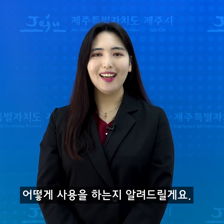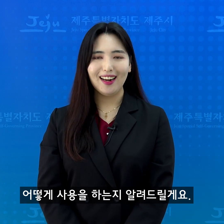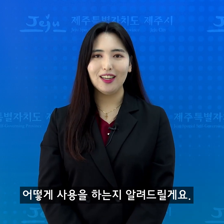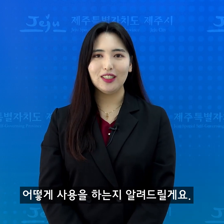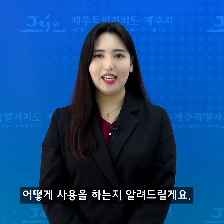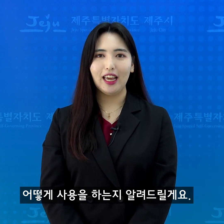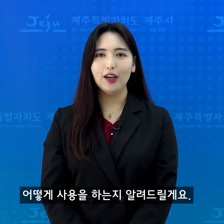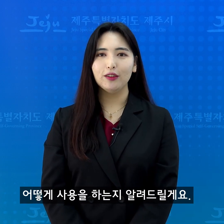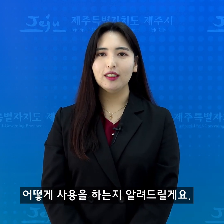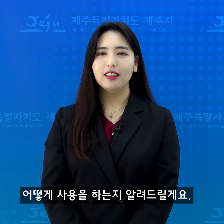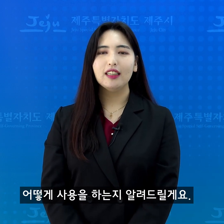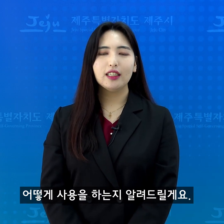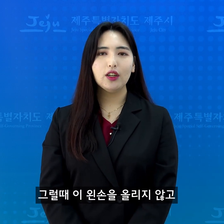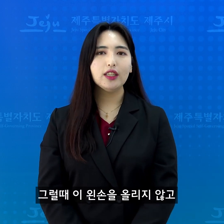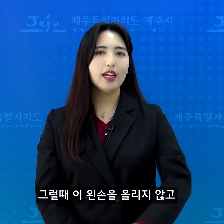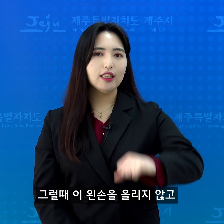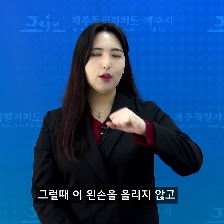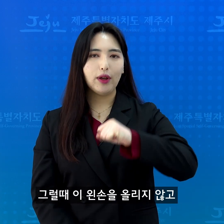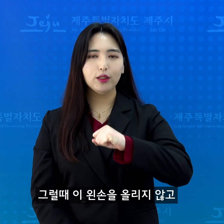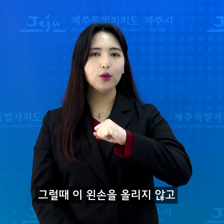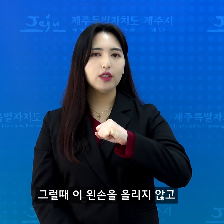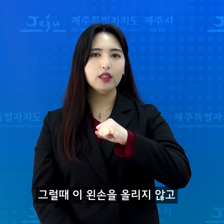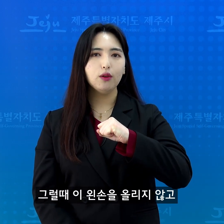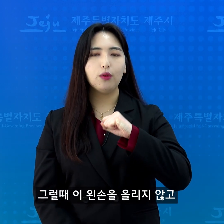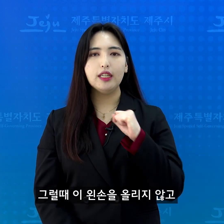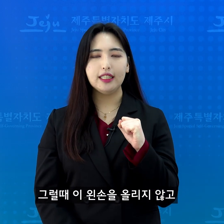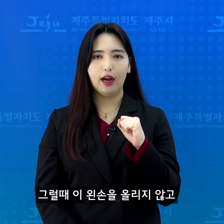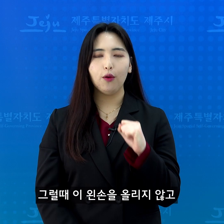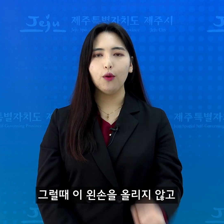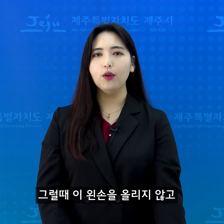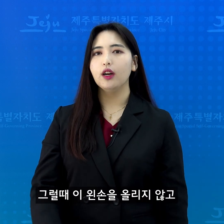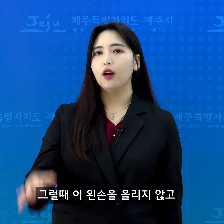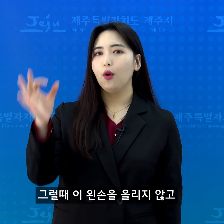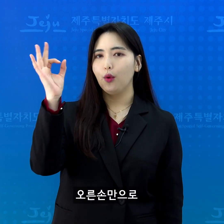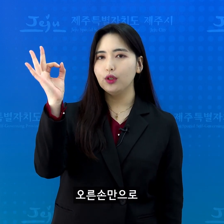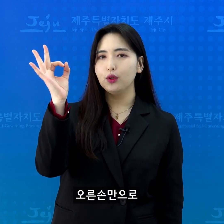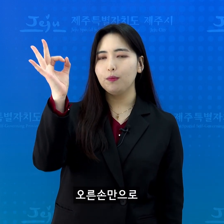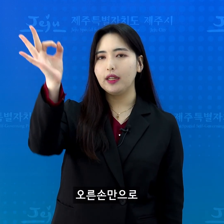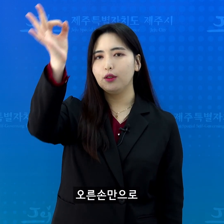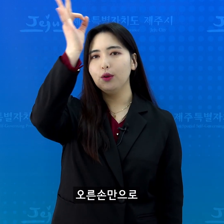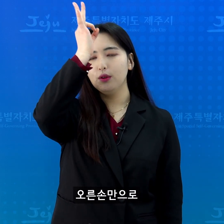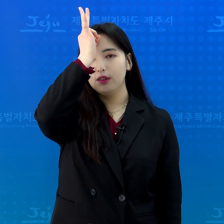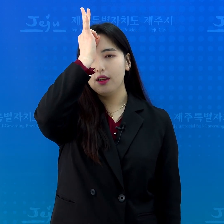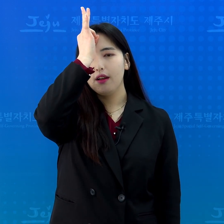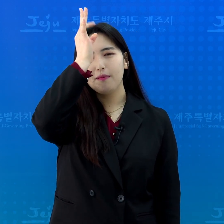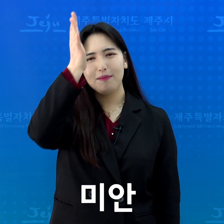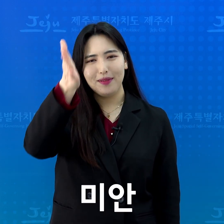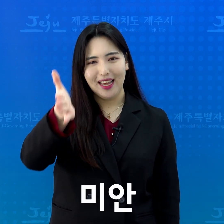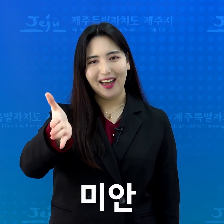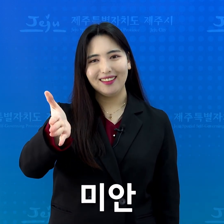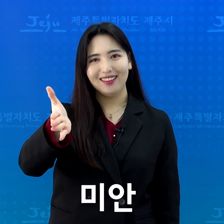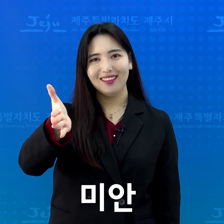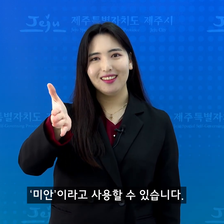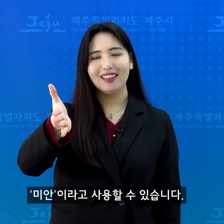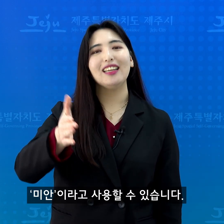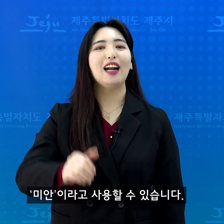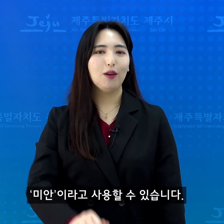알려드릴게요. 그럴 땐 이 왼손을 올리지 않고 오른손만으로 미안이라고